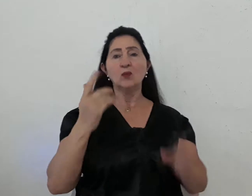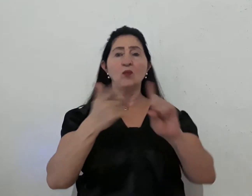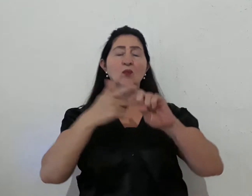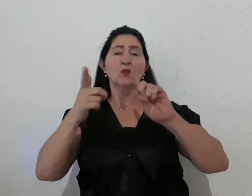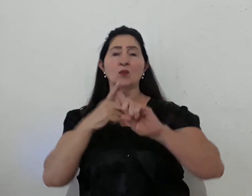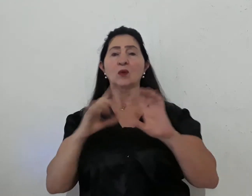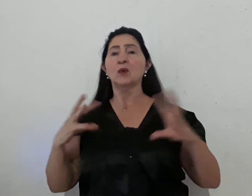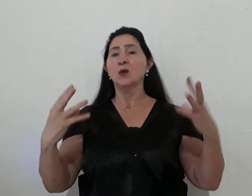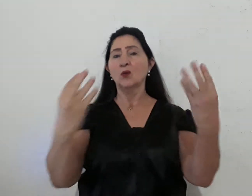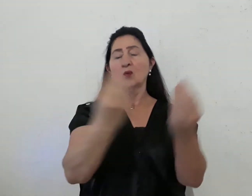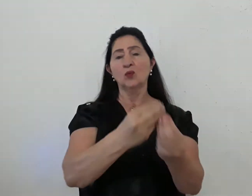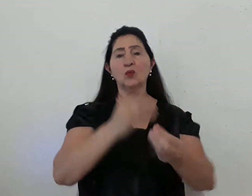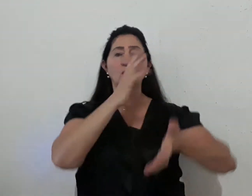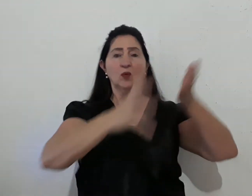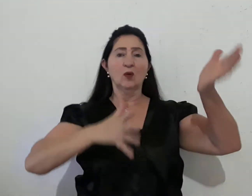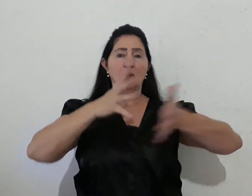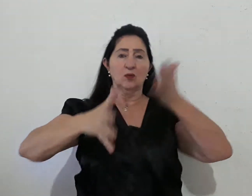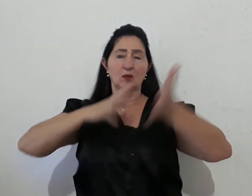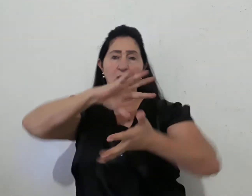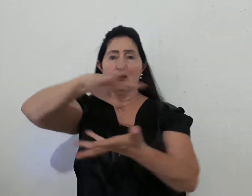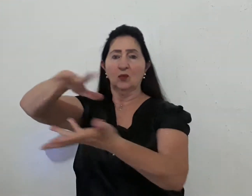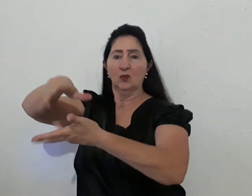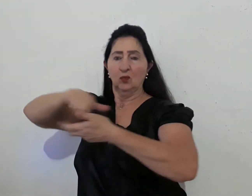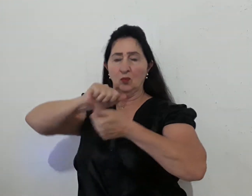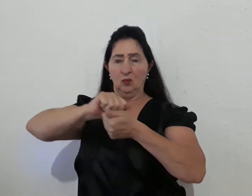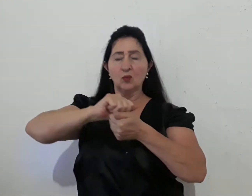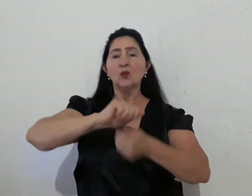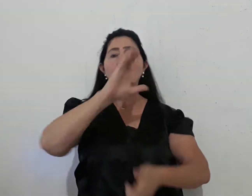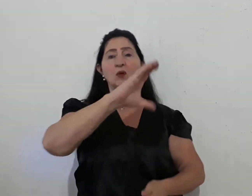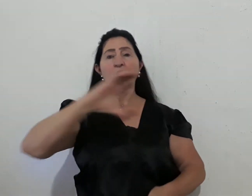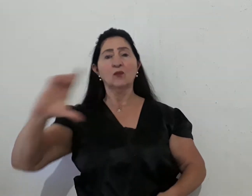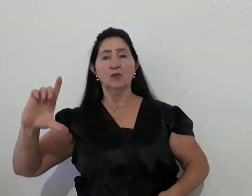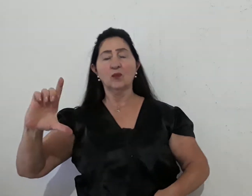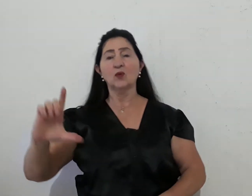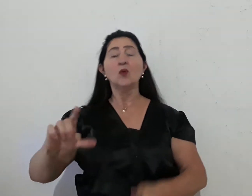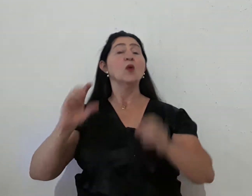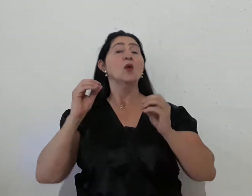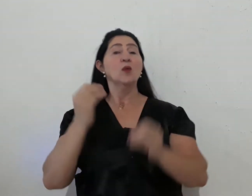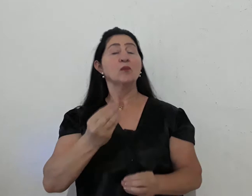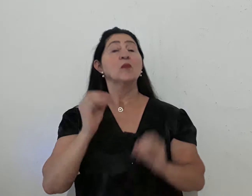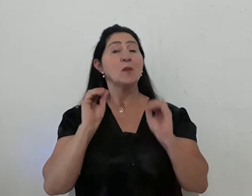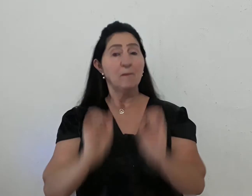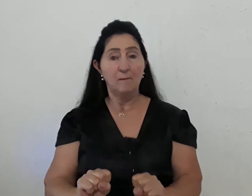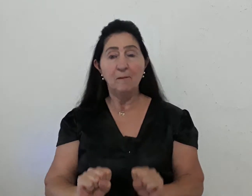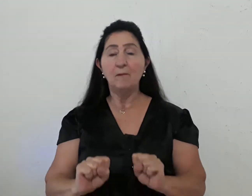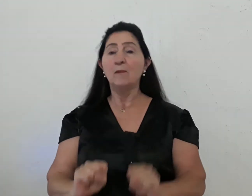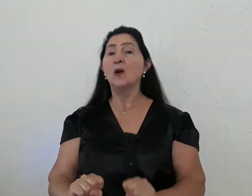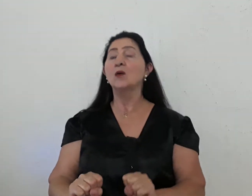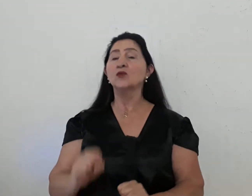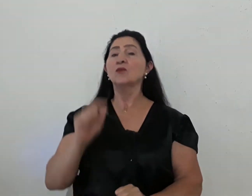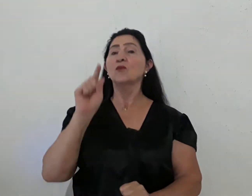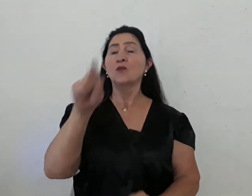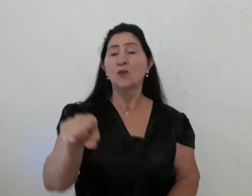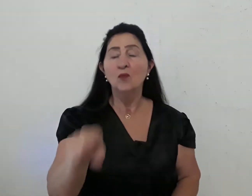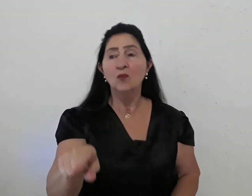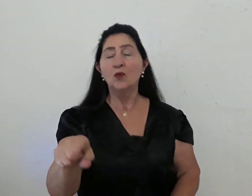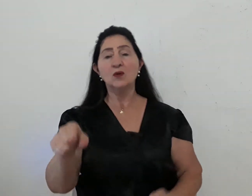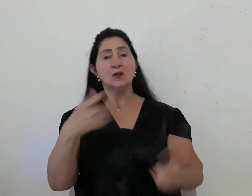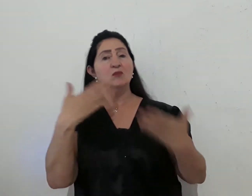as línguas de sinais. Os classificadores permitem que você, ao se referir a alguma coisa,